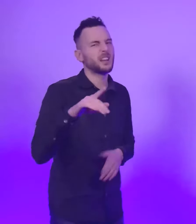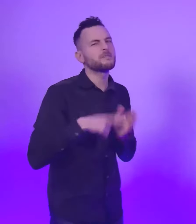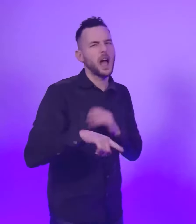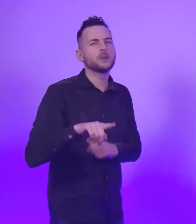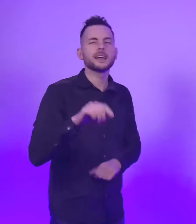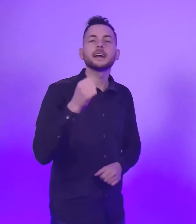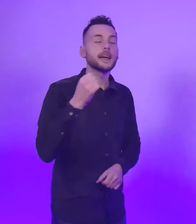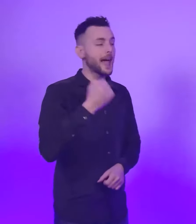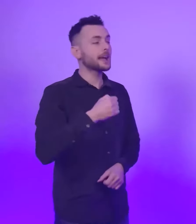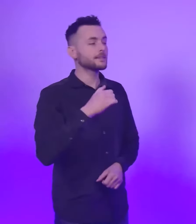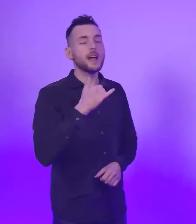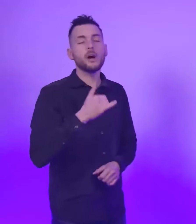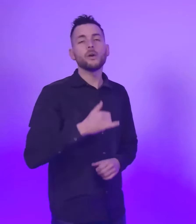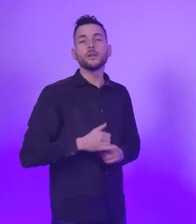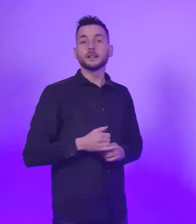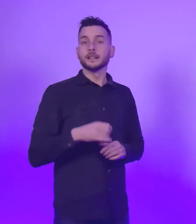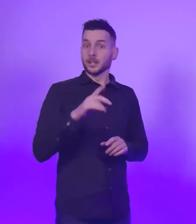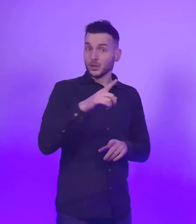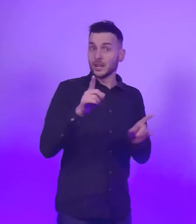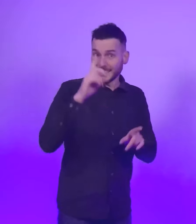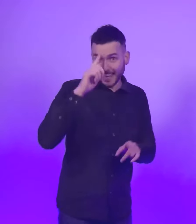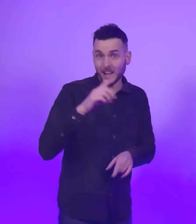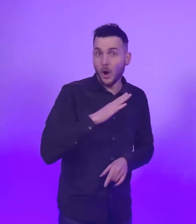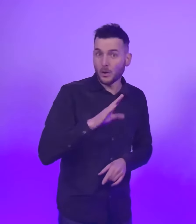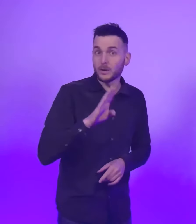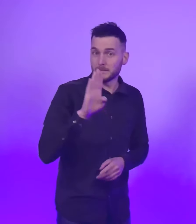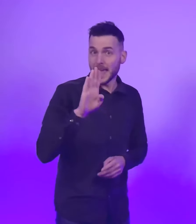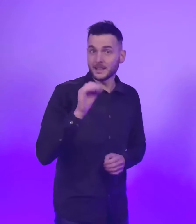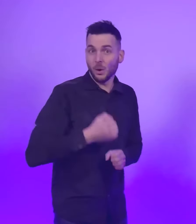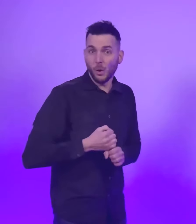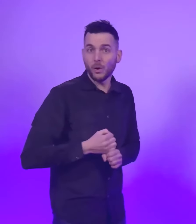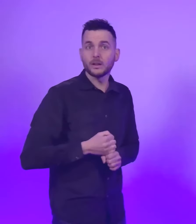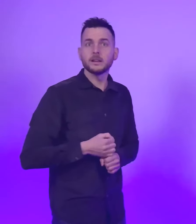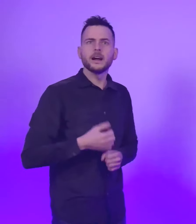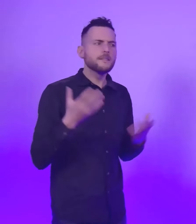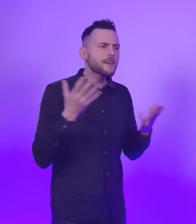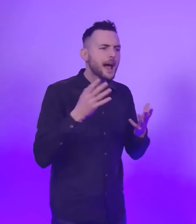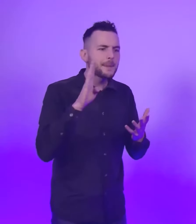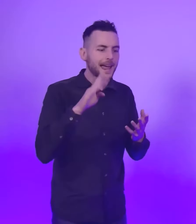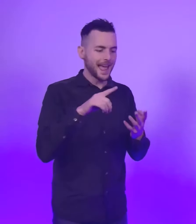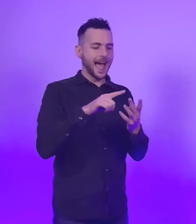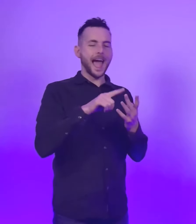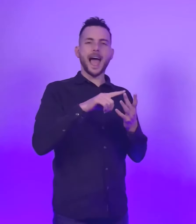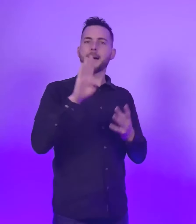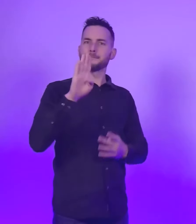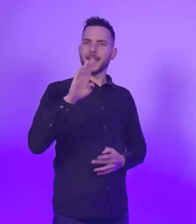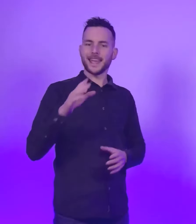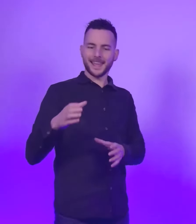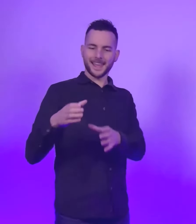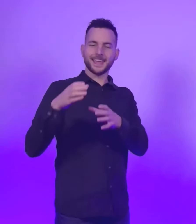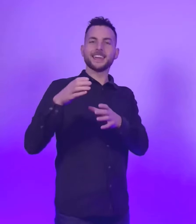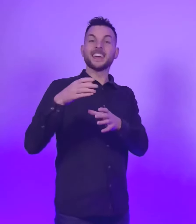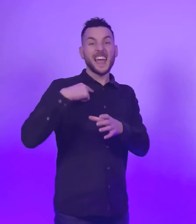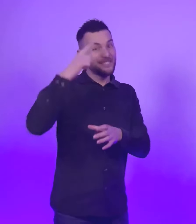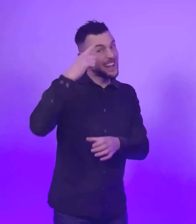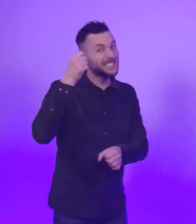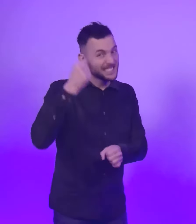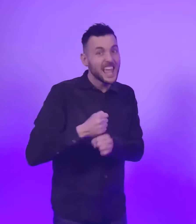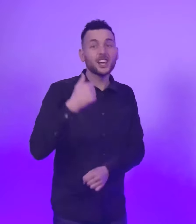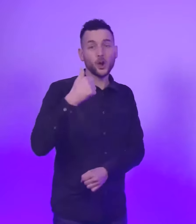Jullie denken ook B, toch? Nee, denk ik dit niet B. Dit is D. Waar is B? Ah, B. Nou, ik weet zeker dat het goed